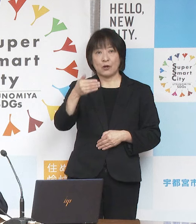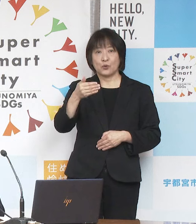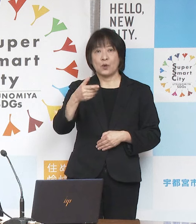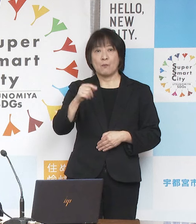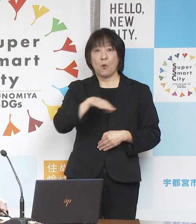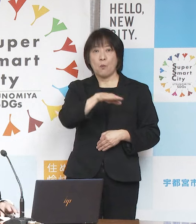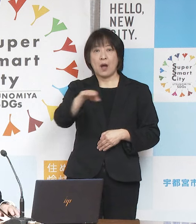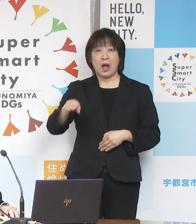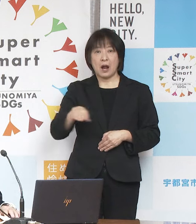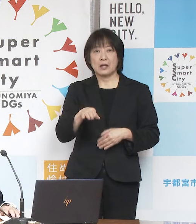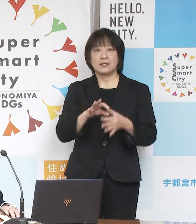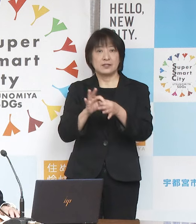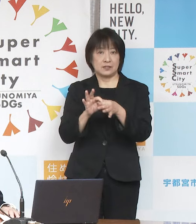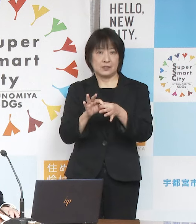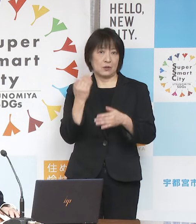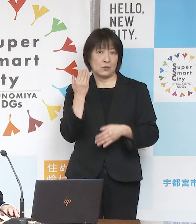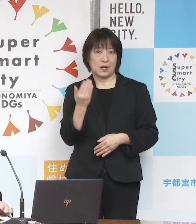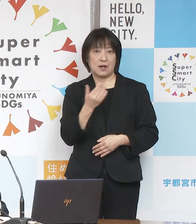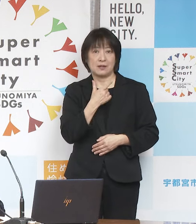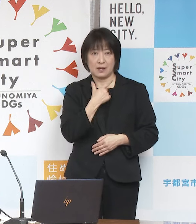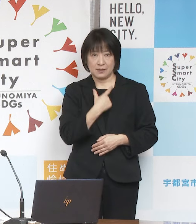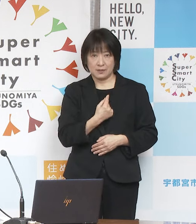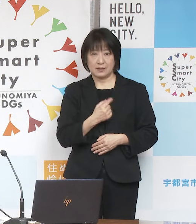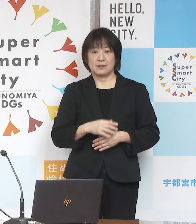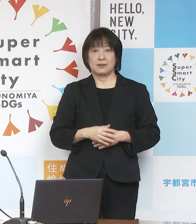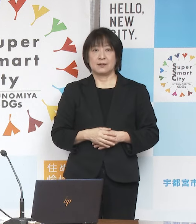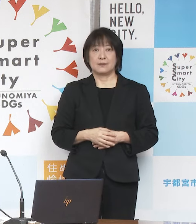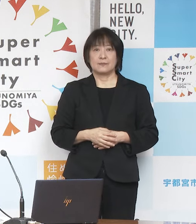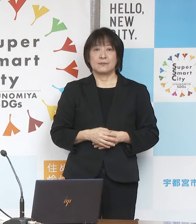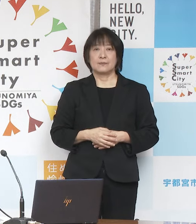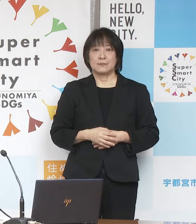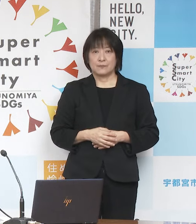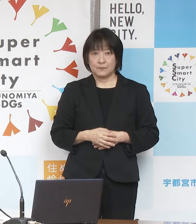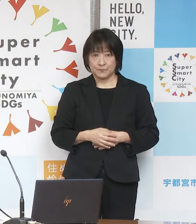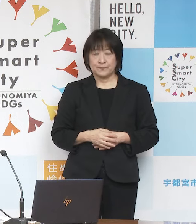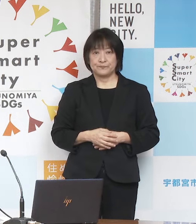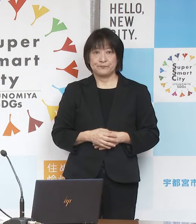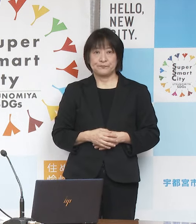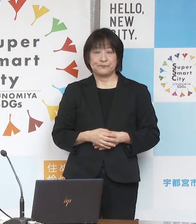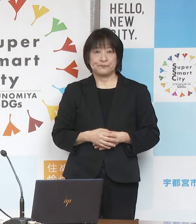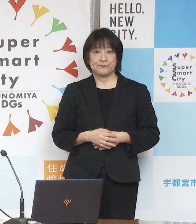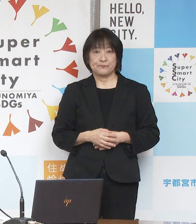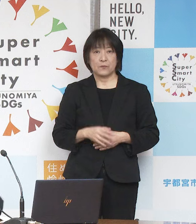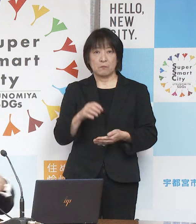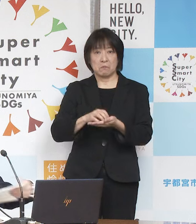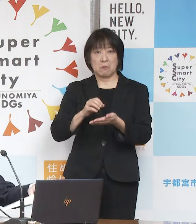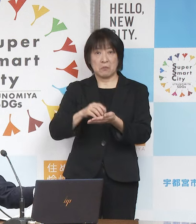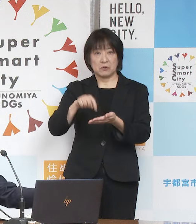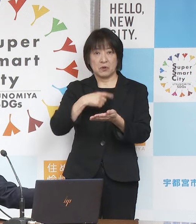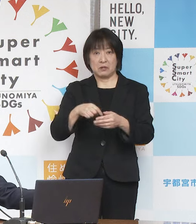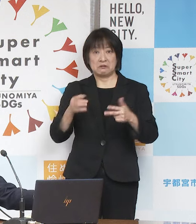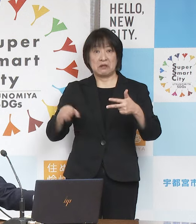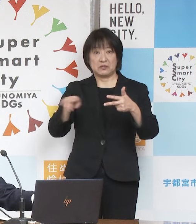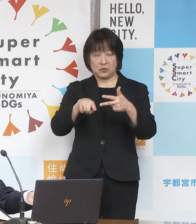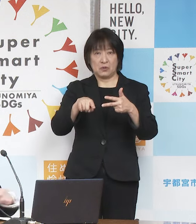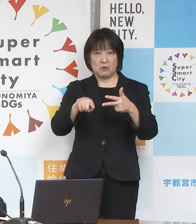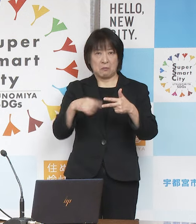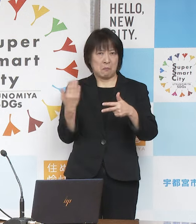構想についてお伺いしますえっとこのモバはあの火災があっ